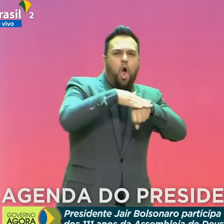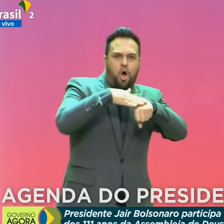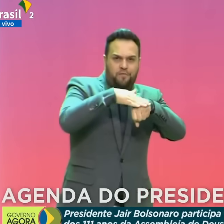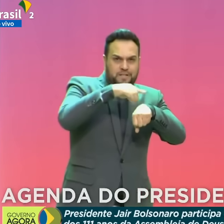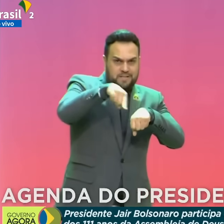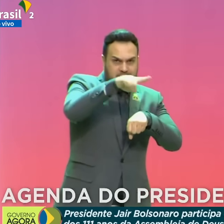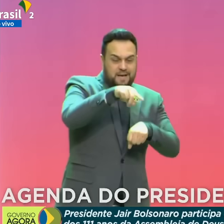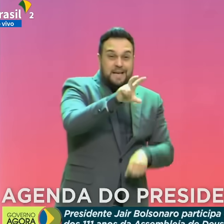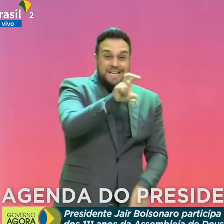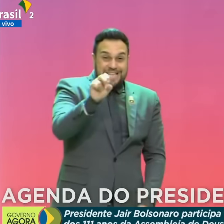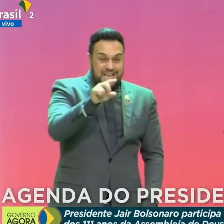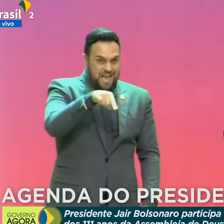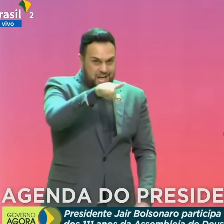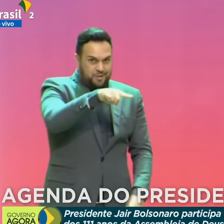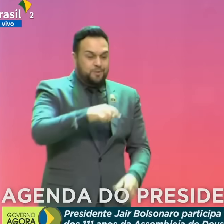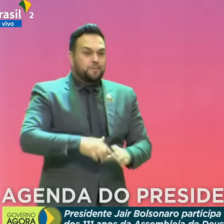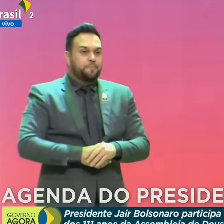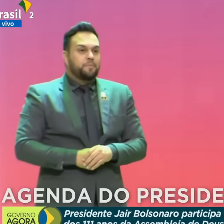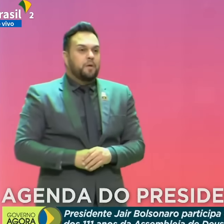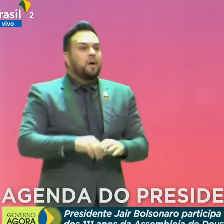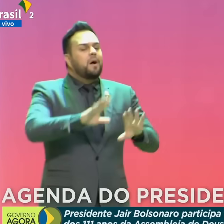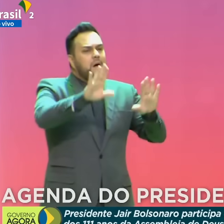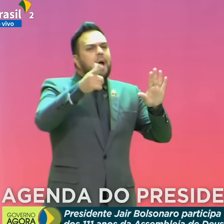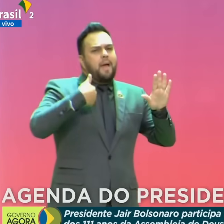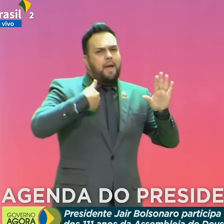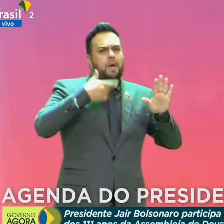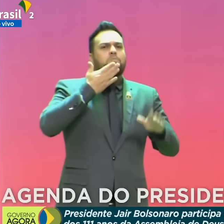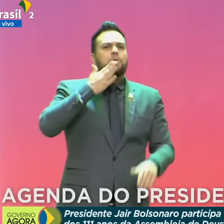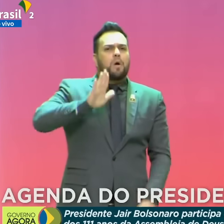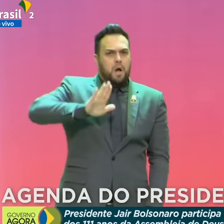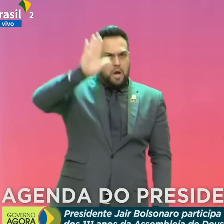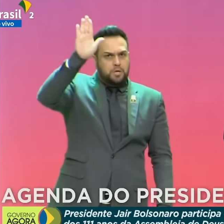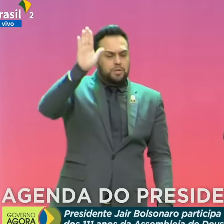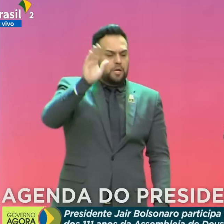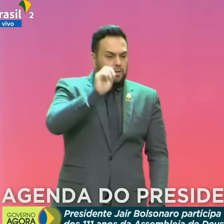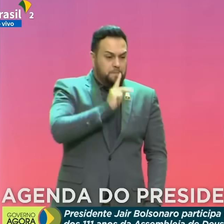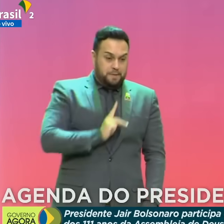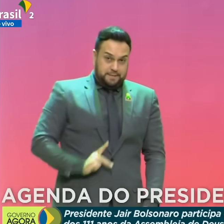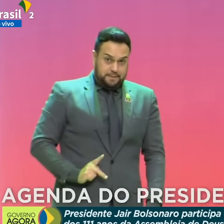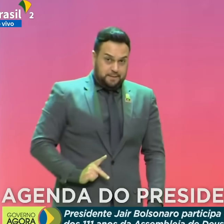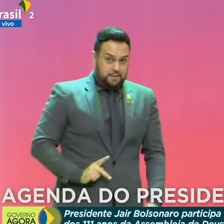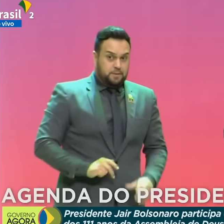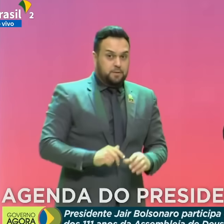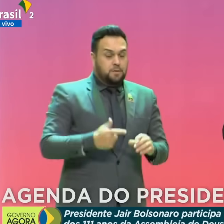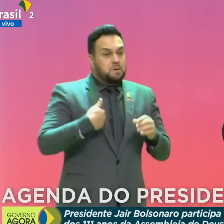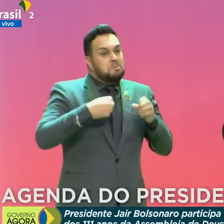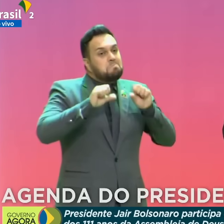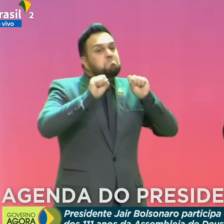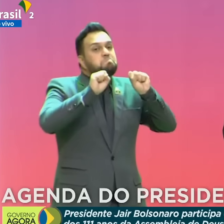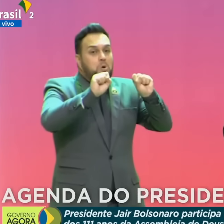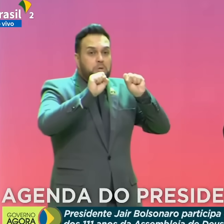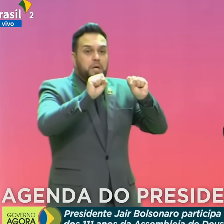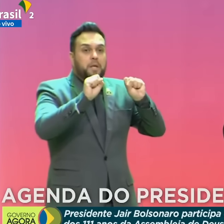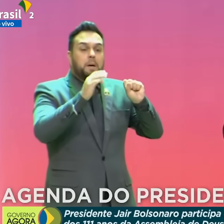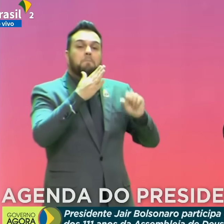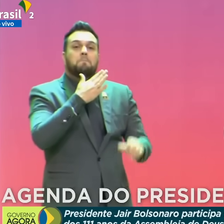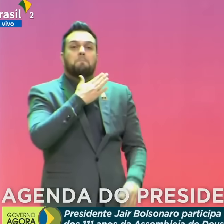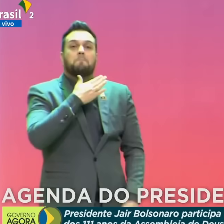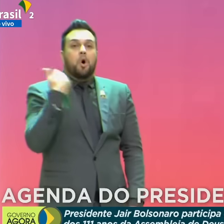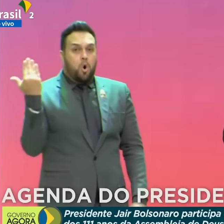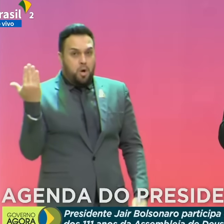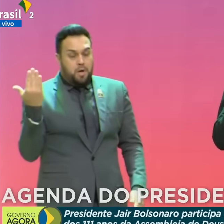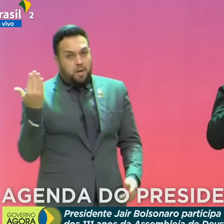eles que seria candidato a presidente, que poderia morrer ao longo do